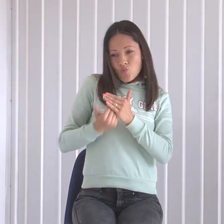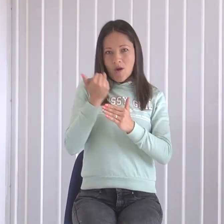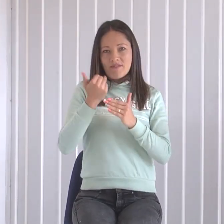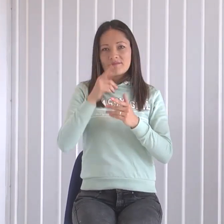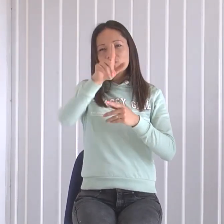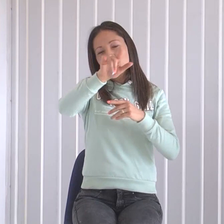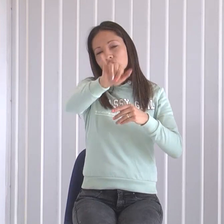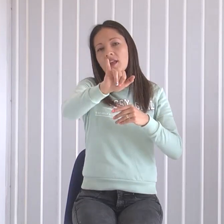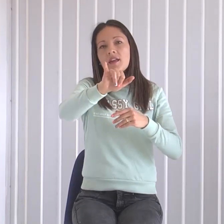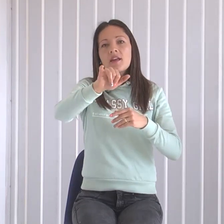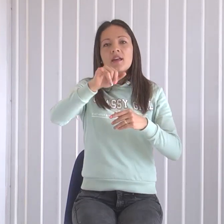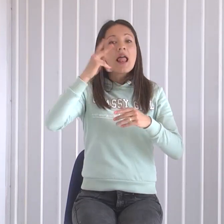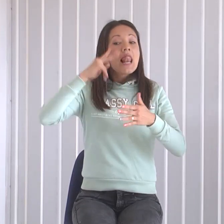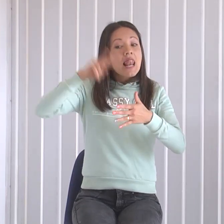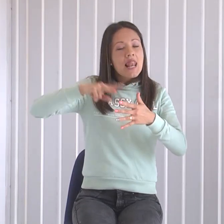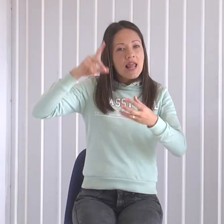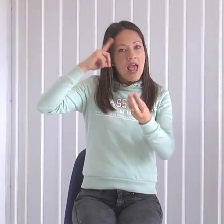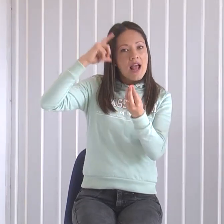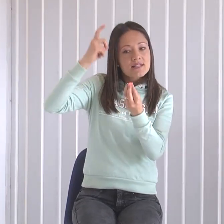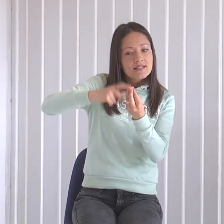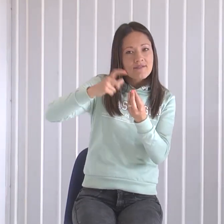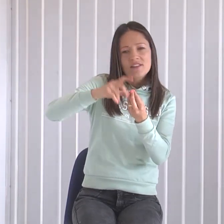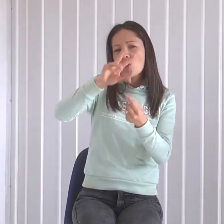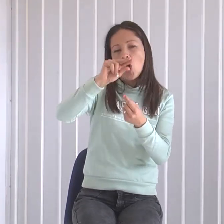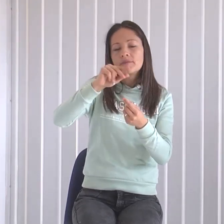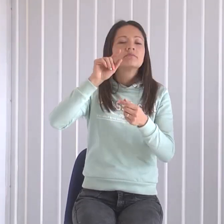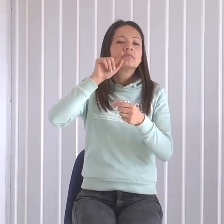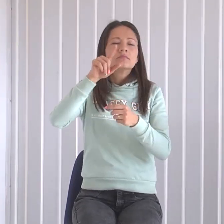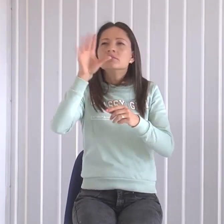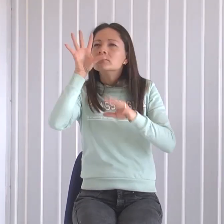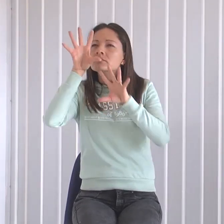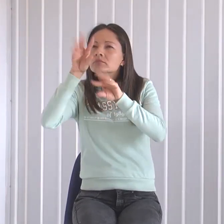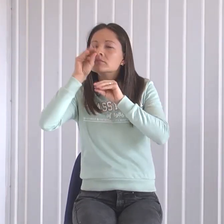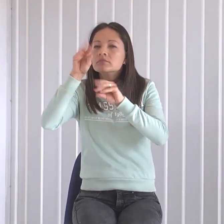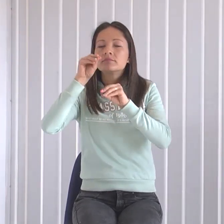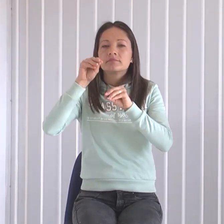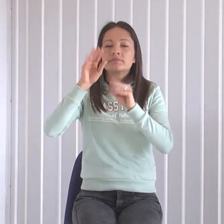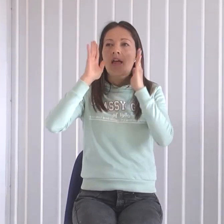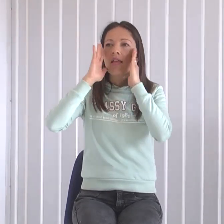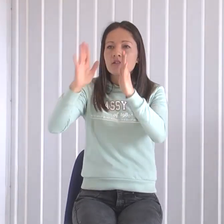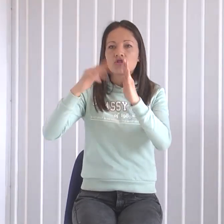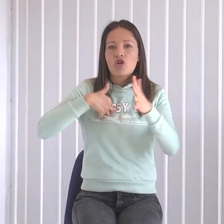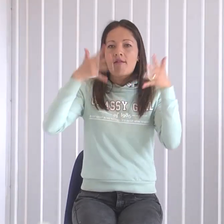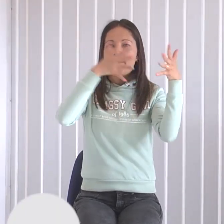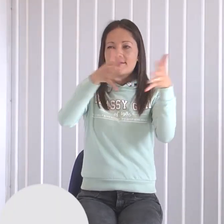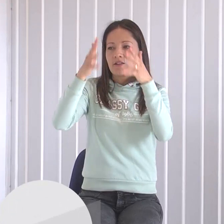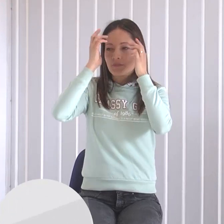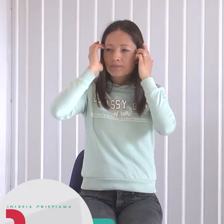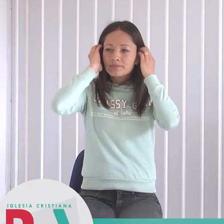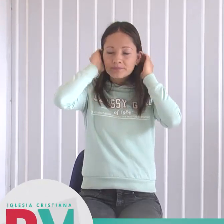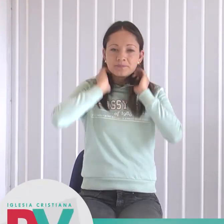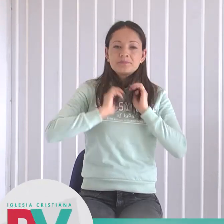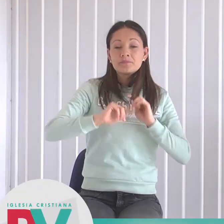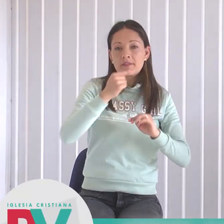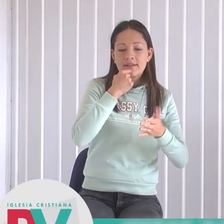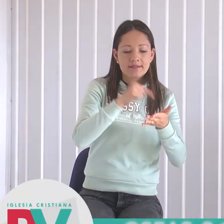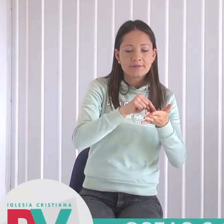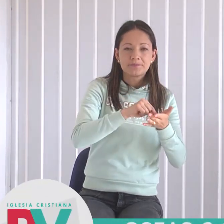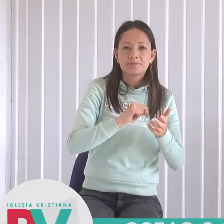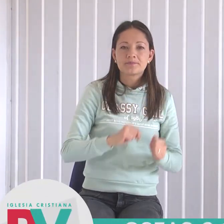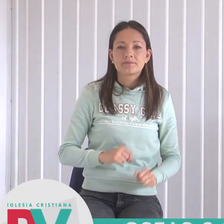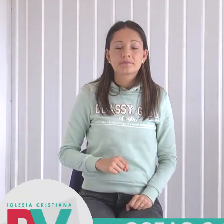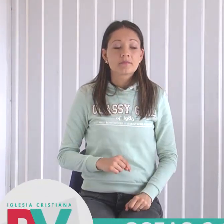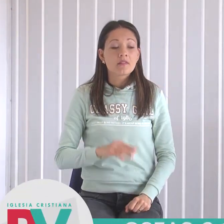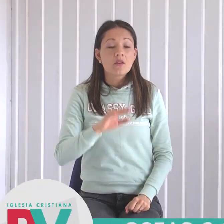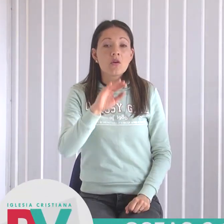al tiempo Reina Valera, sino que preste atención a lo que dice traducción lenguaje actual. Dice así: el día que vuelvan los